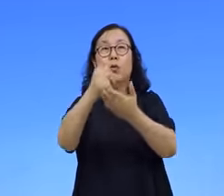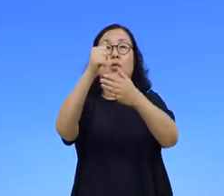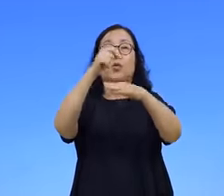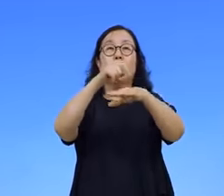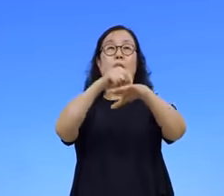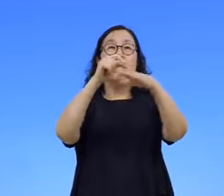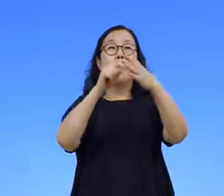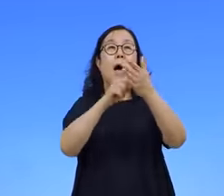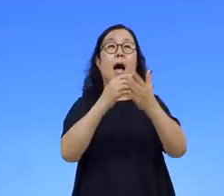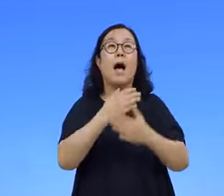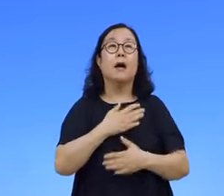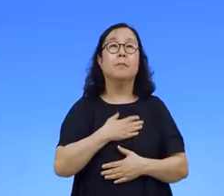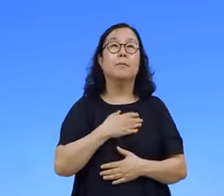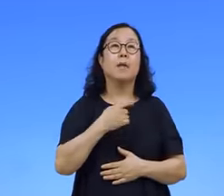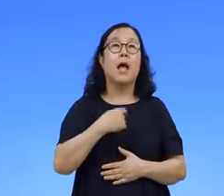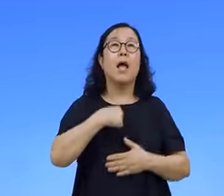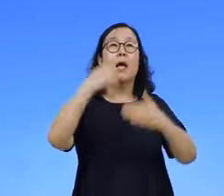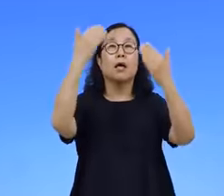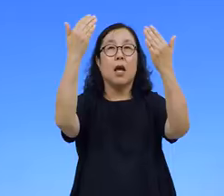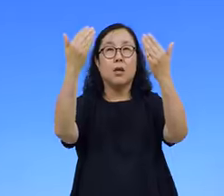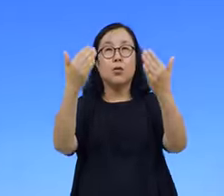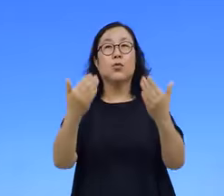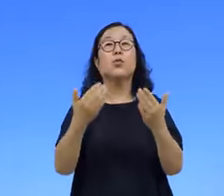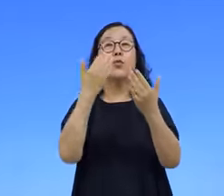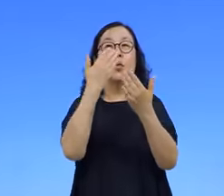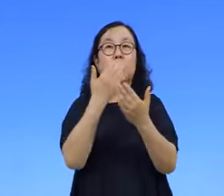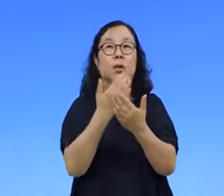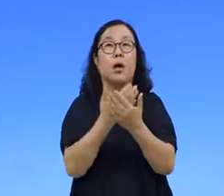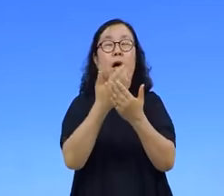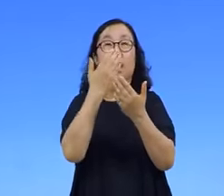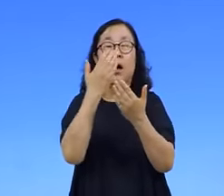주님 마음 내게 주소서.